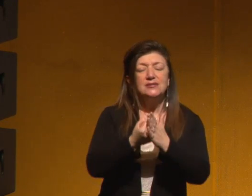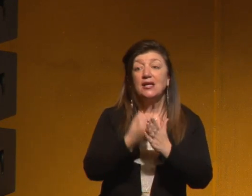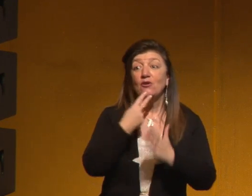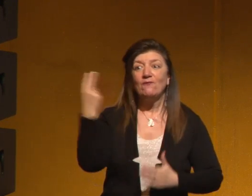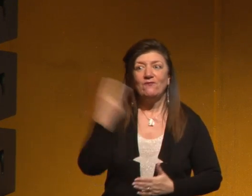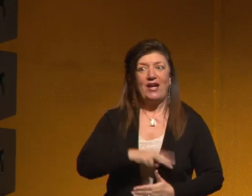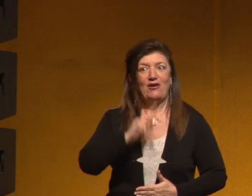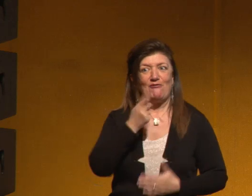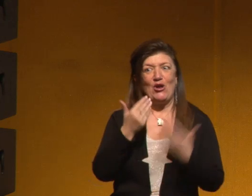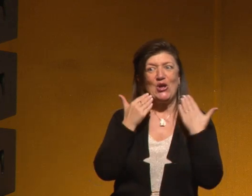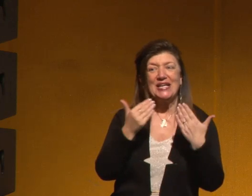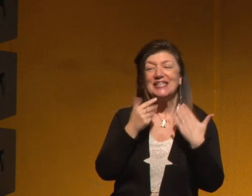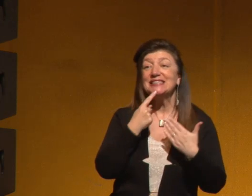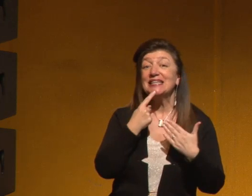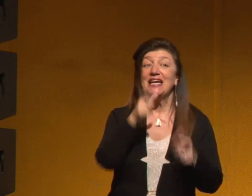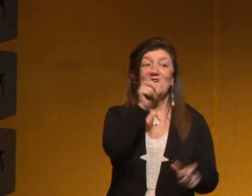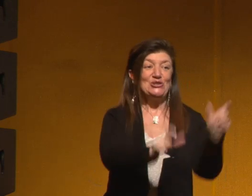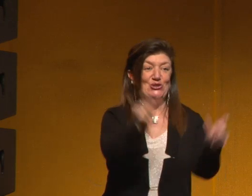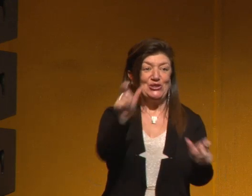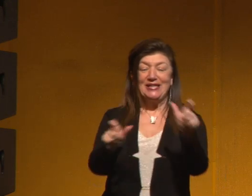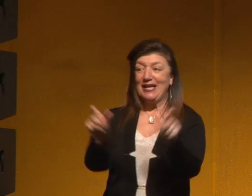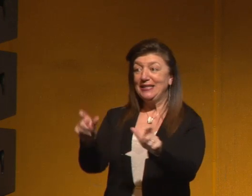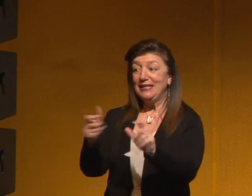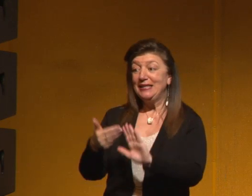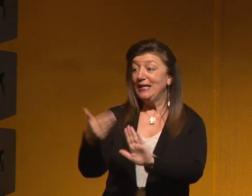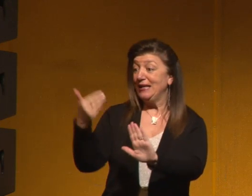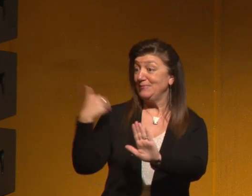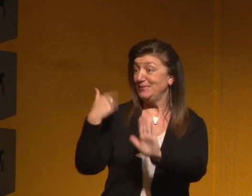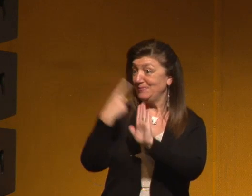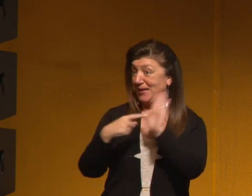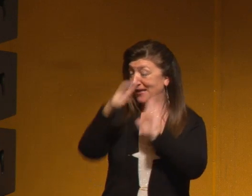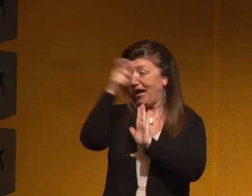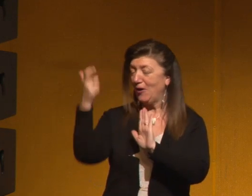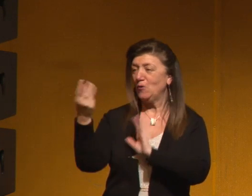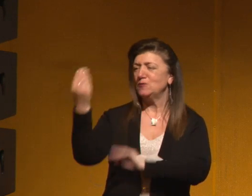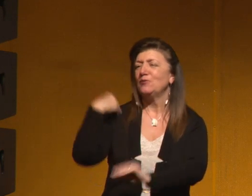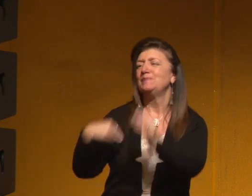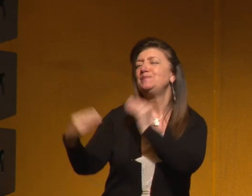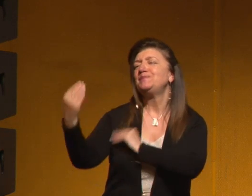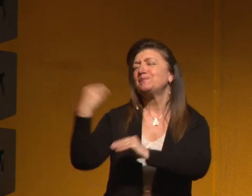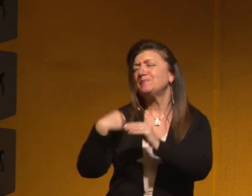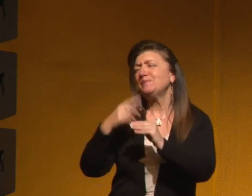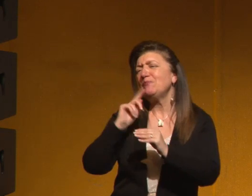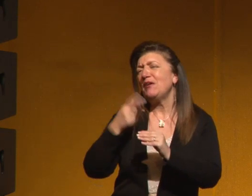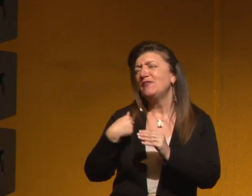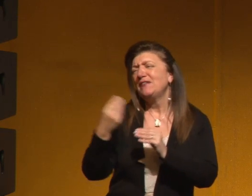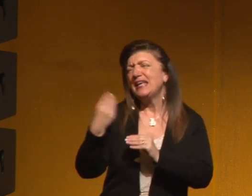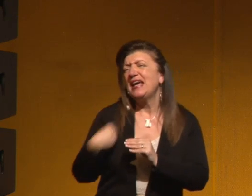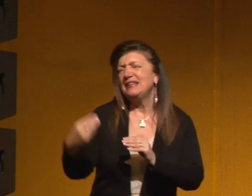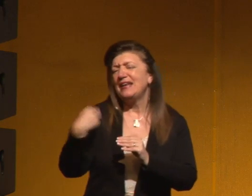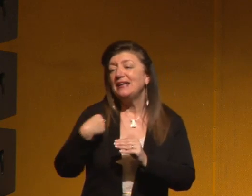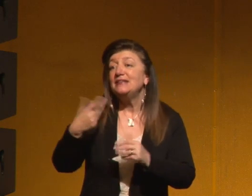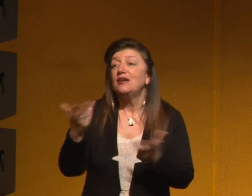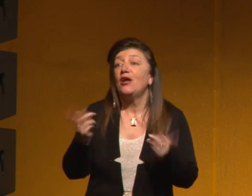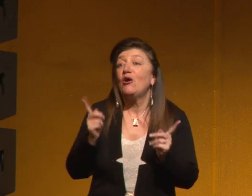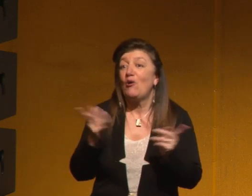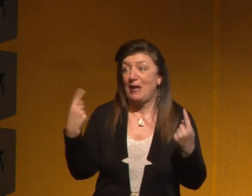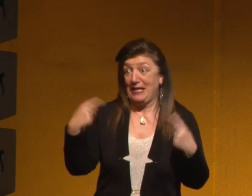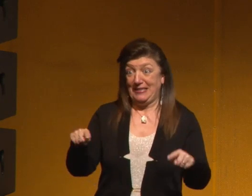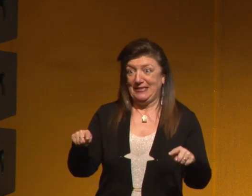i cittadini che ad agosto ci fermavano per strada volevano chiederci che il loro salone